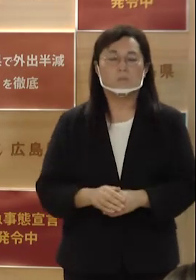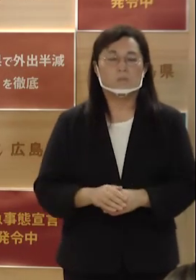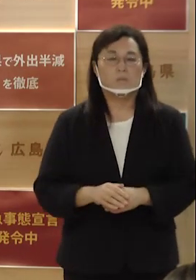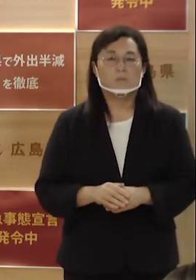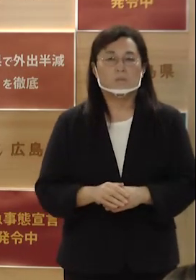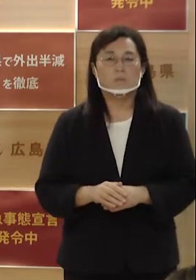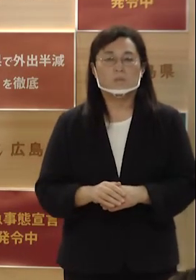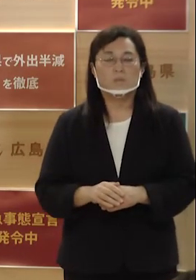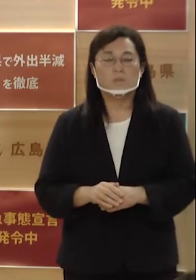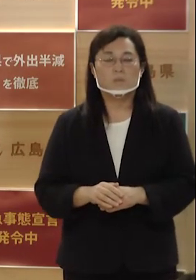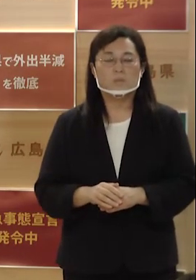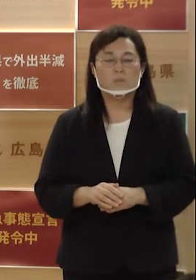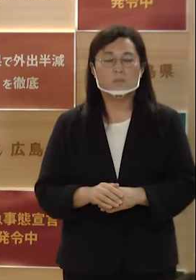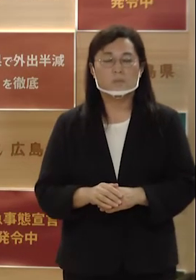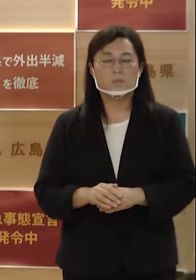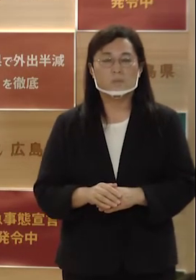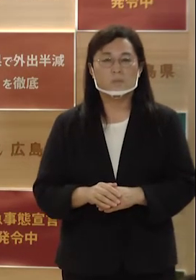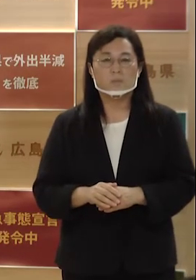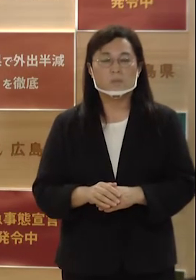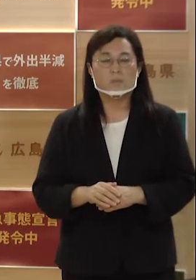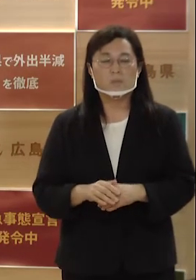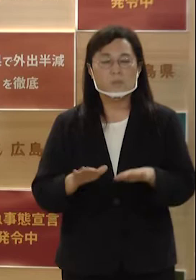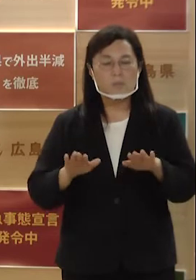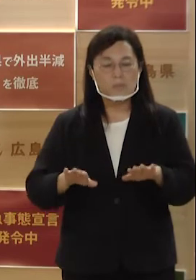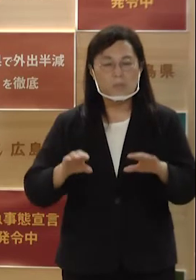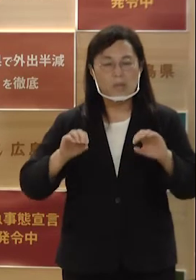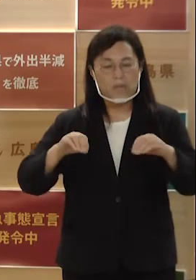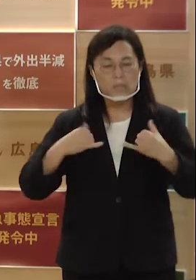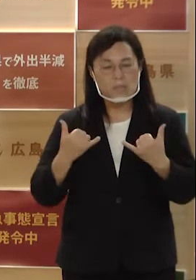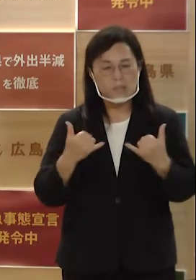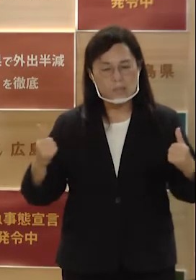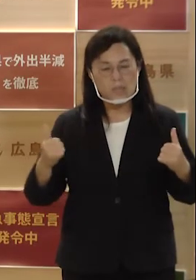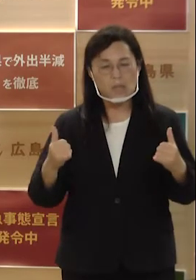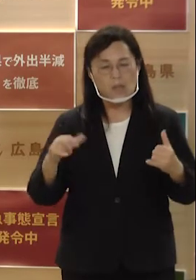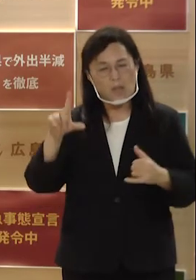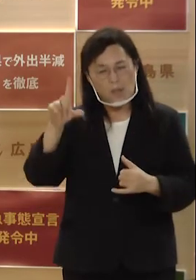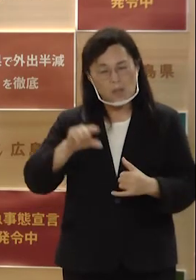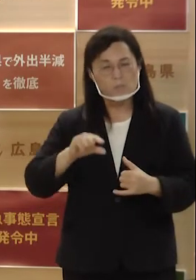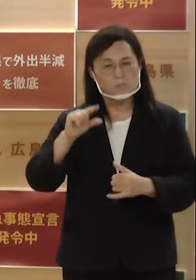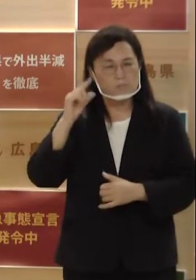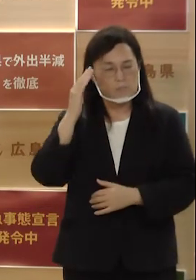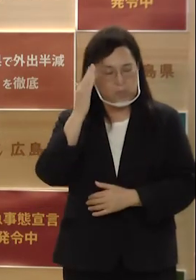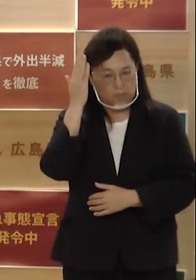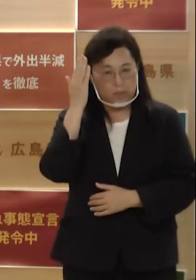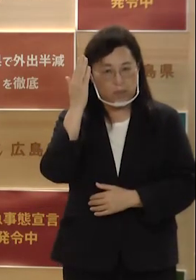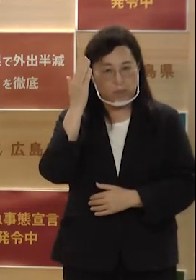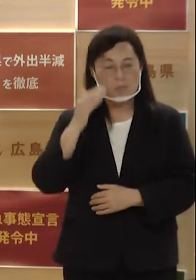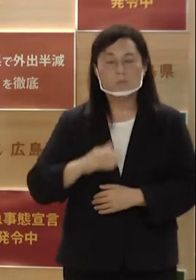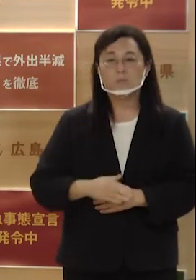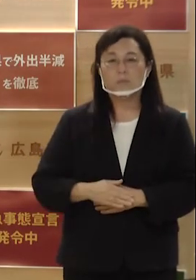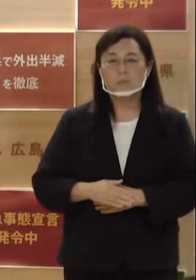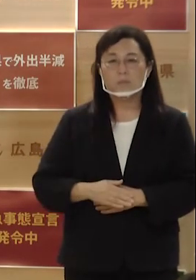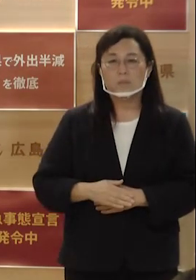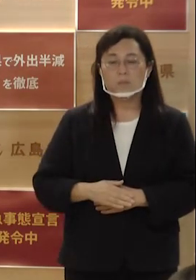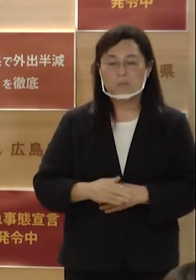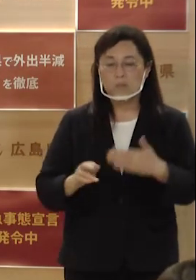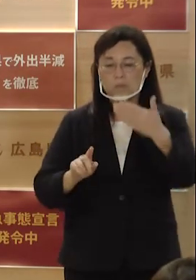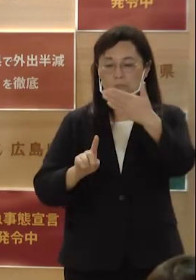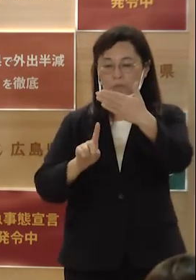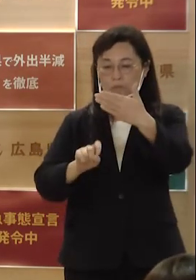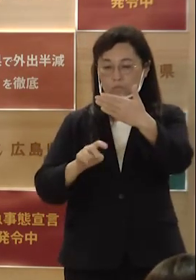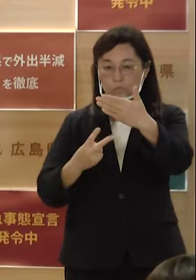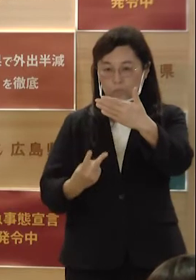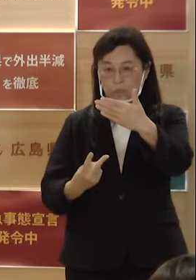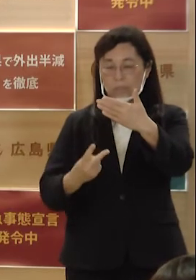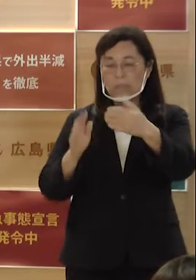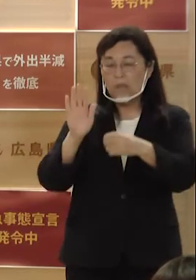先ほどの話ではなかなか感染者も下がってこないということで、 9月12日以降も部活動の休